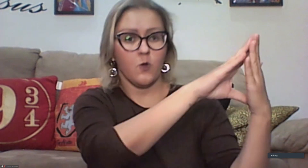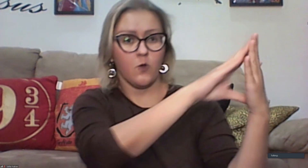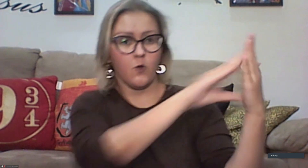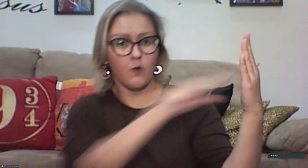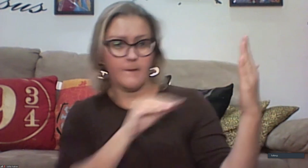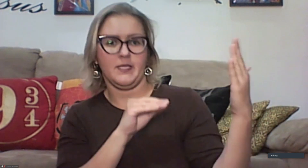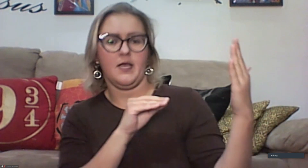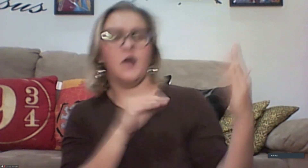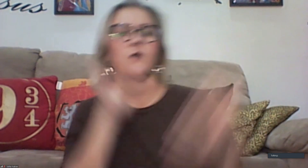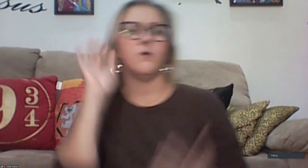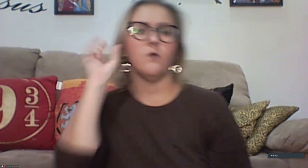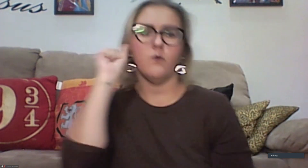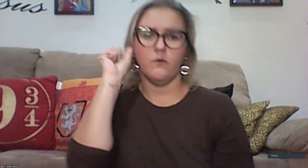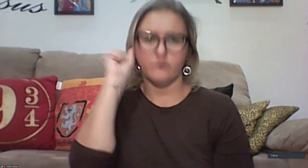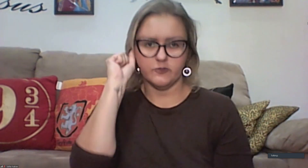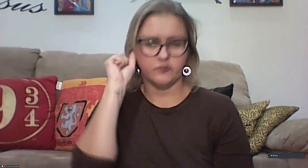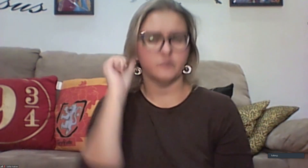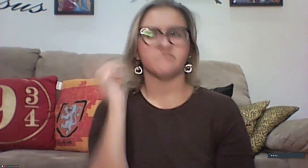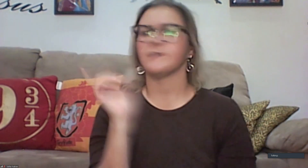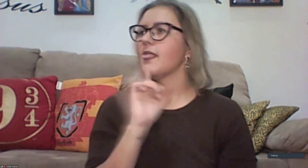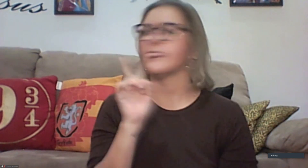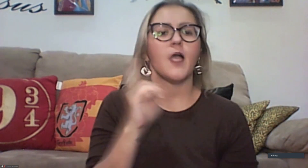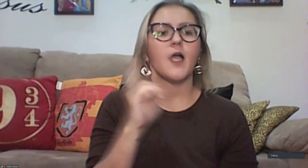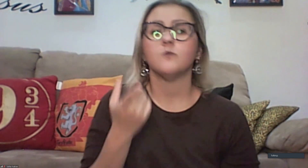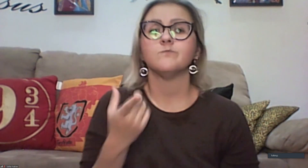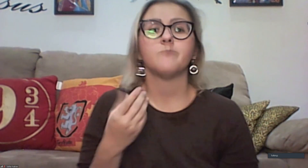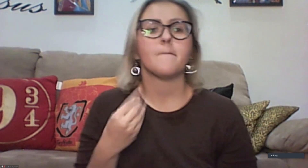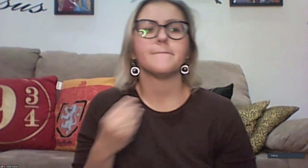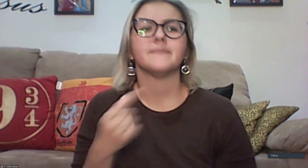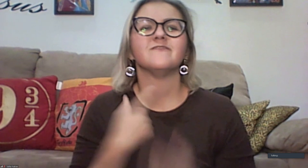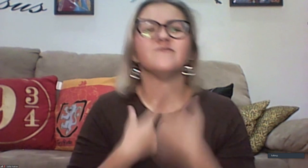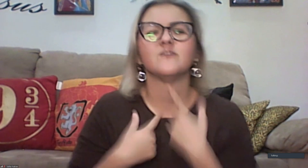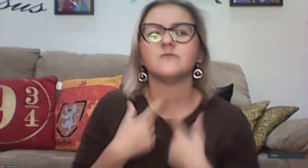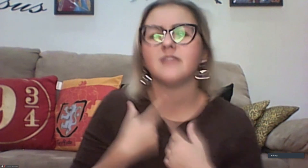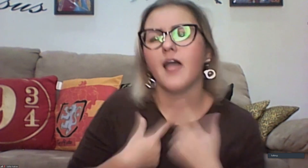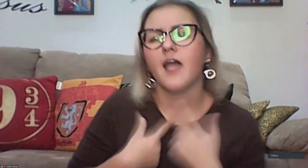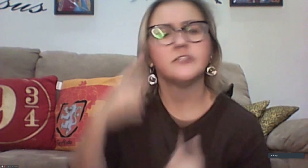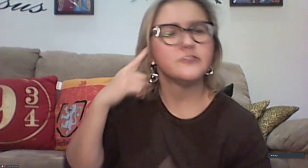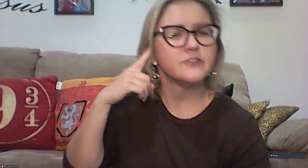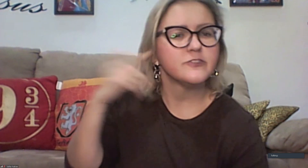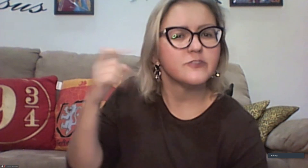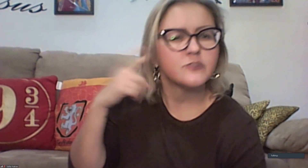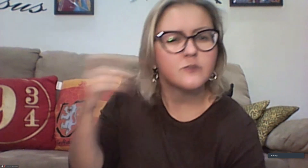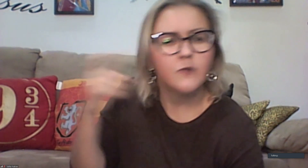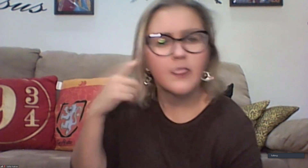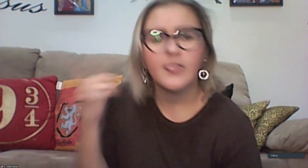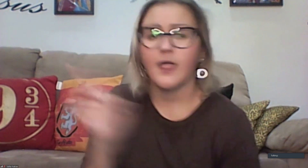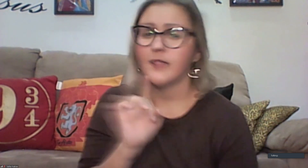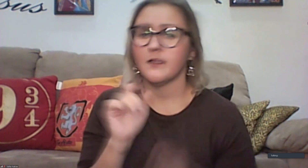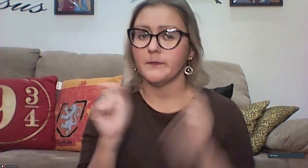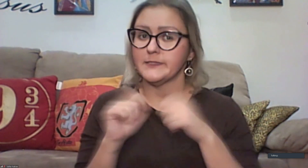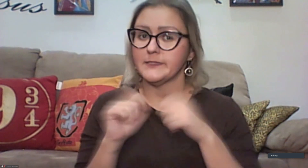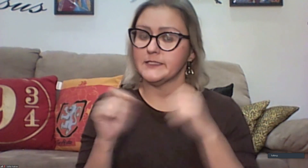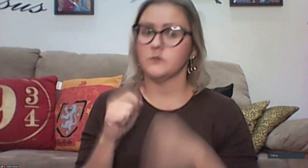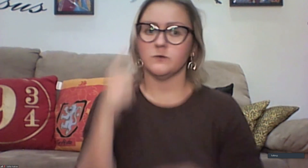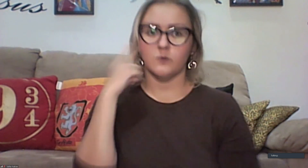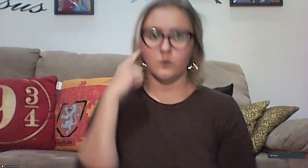ter uma pessoa ouvinte apenas. Não é só isso, né? É preciso que se entenda o orgulho de